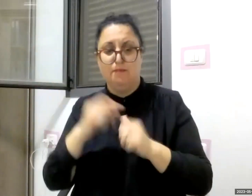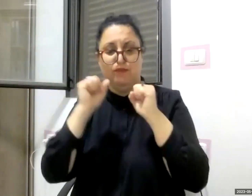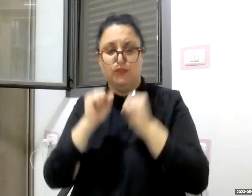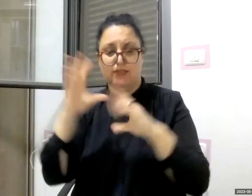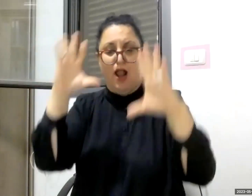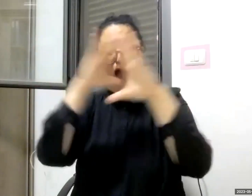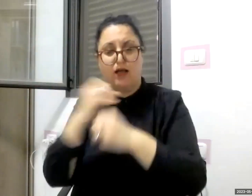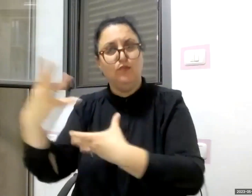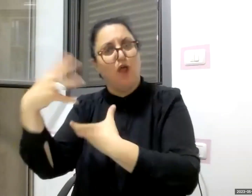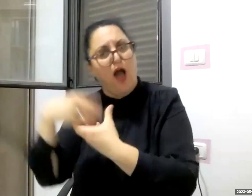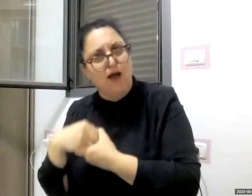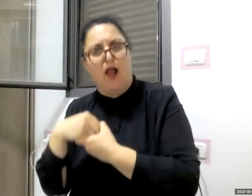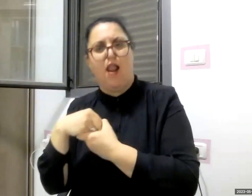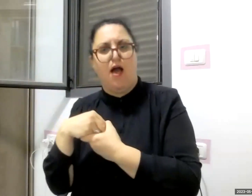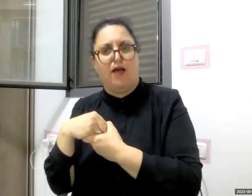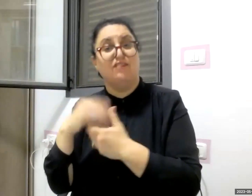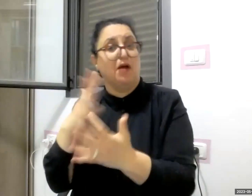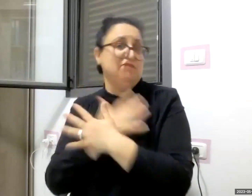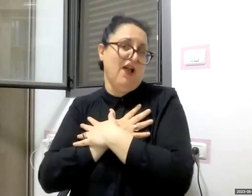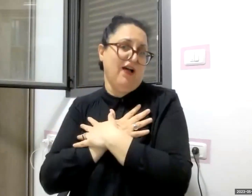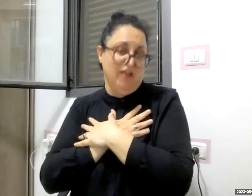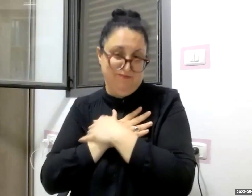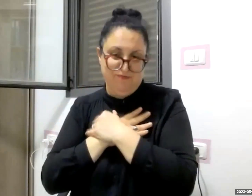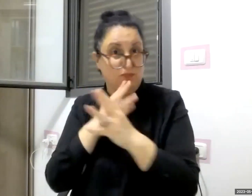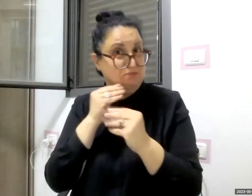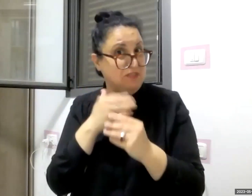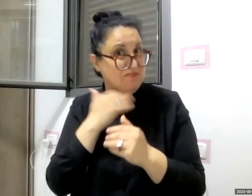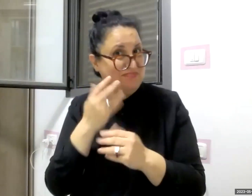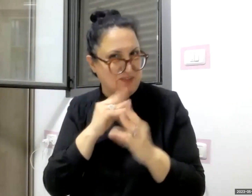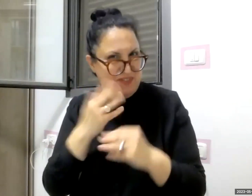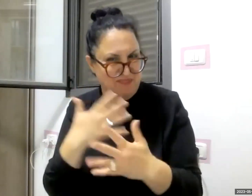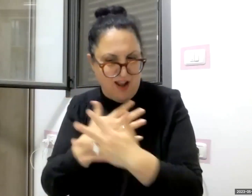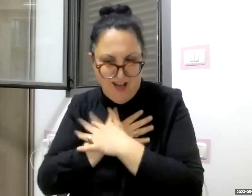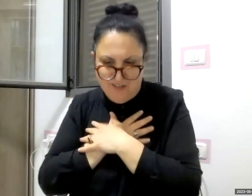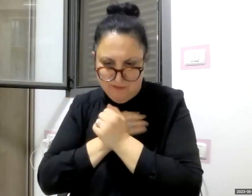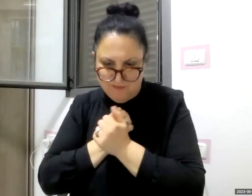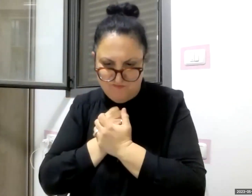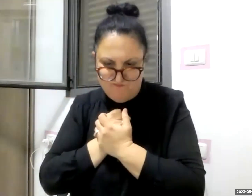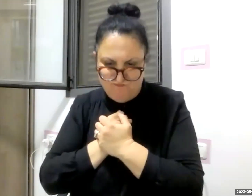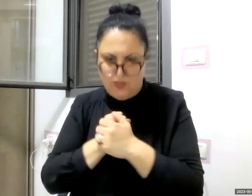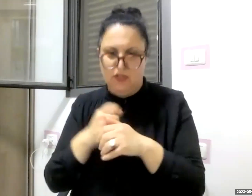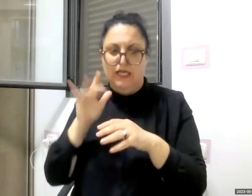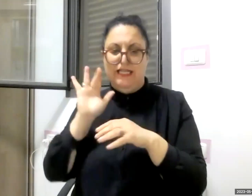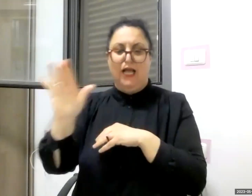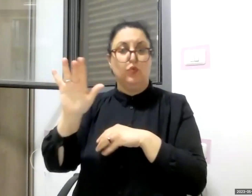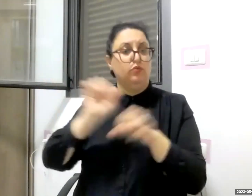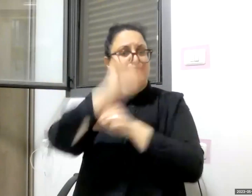המגוון שמבסס על ערכים של החלה וגם אהבה אנחנו לא מספיק מדברים על אהבה